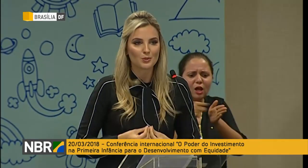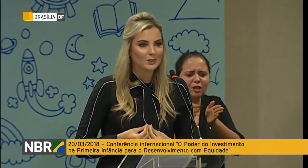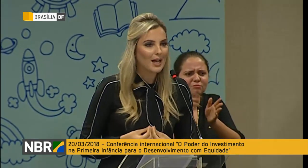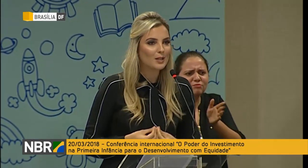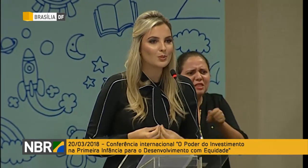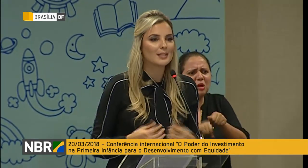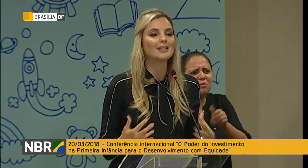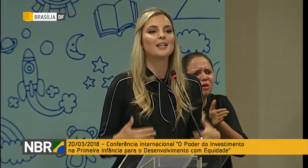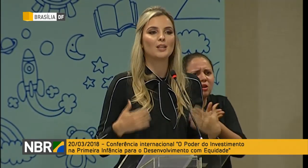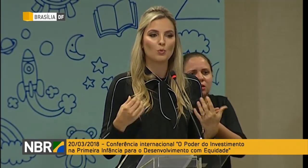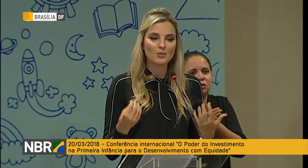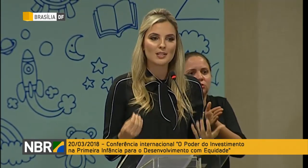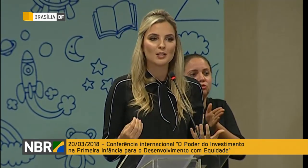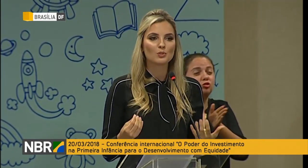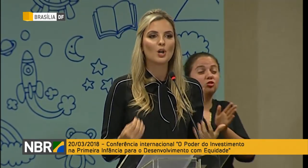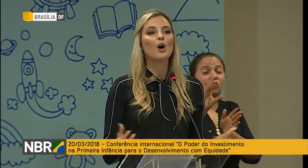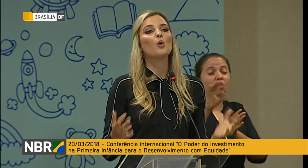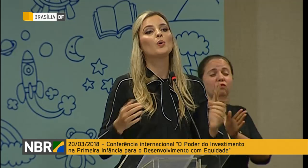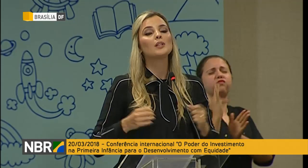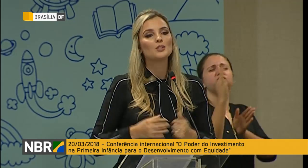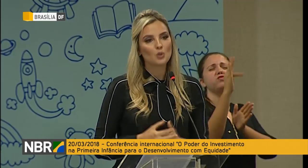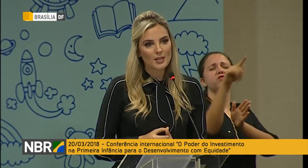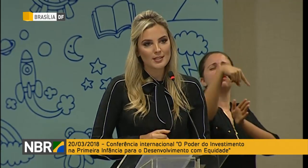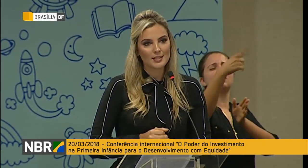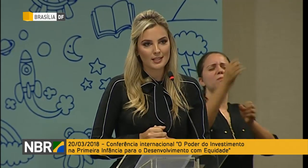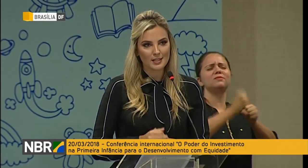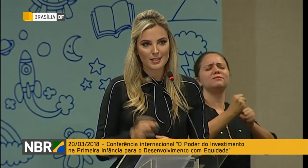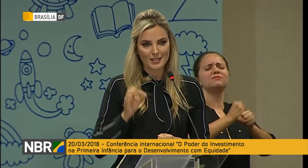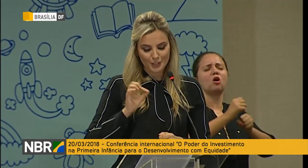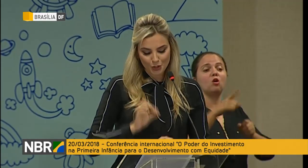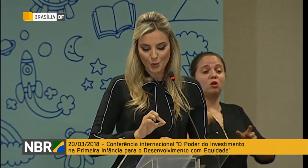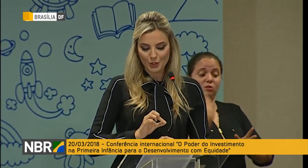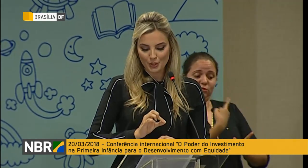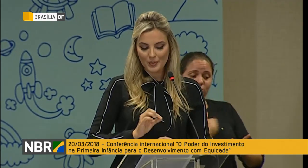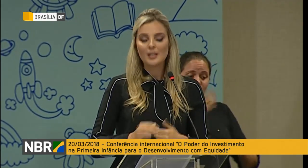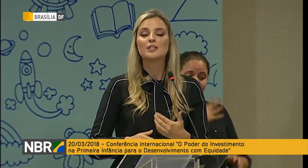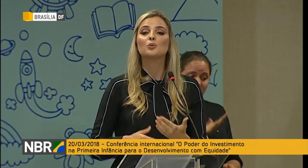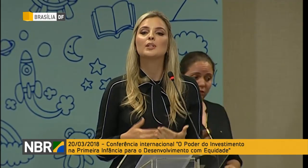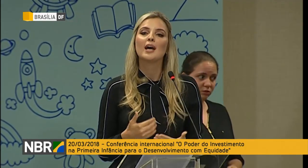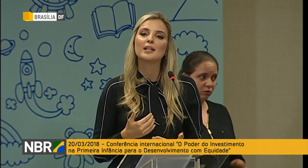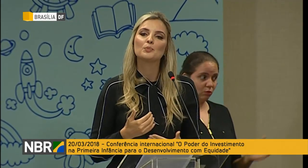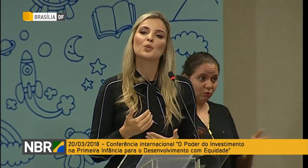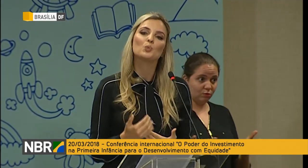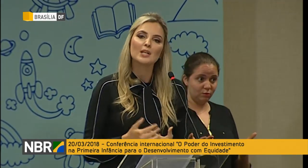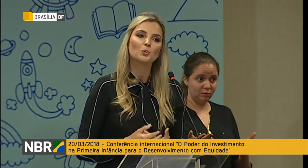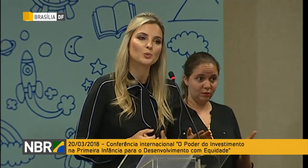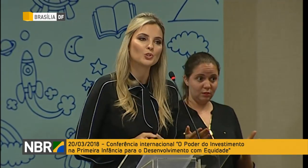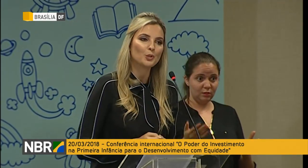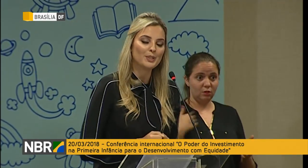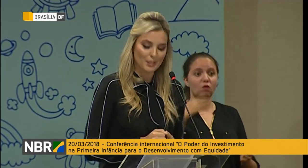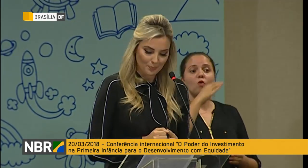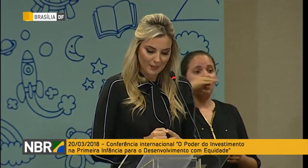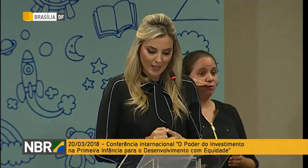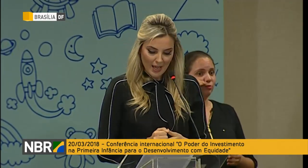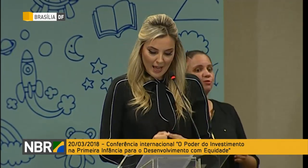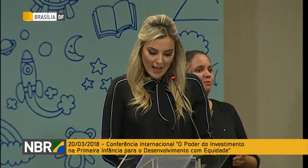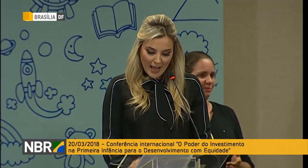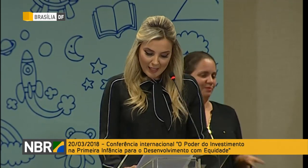veremos os resultados daqui a alguns anos, quando as nossas crianças de hoje se tornarem os adultos de